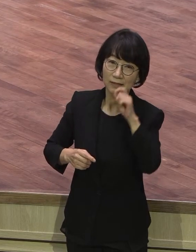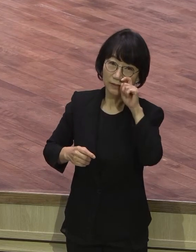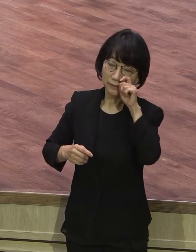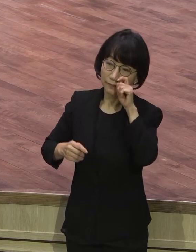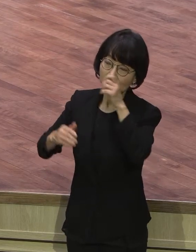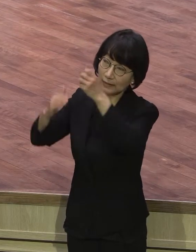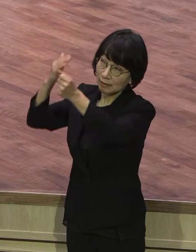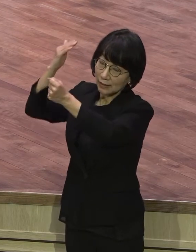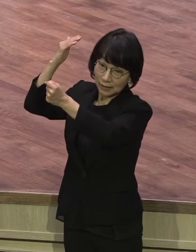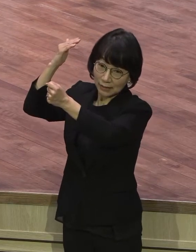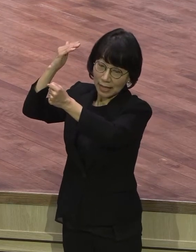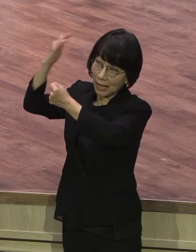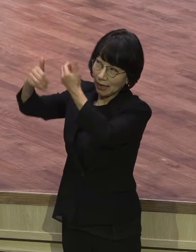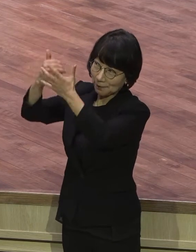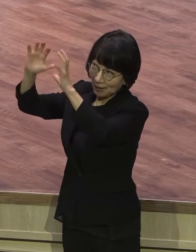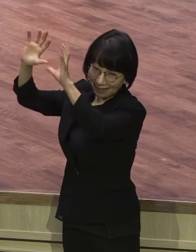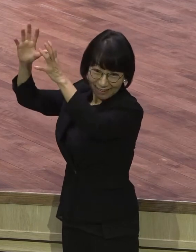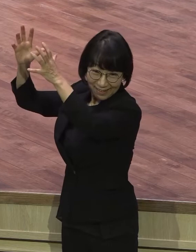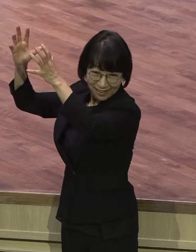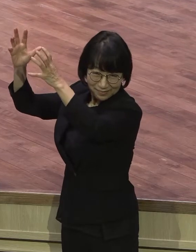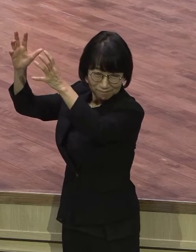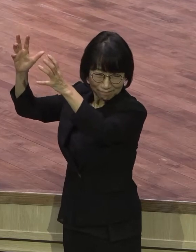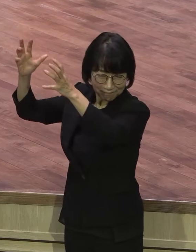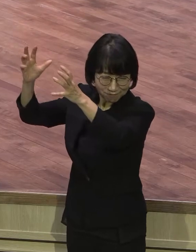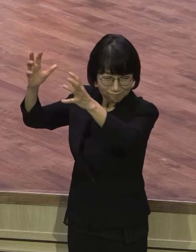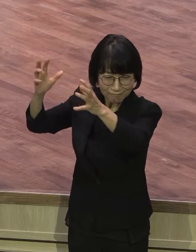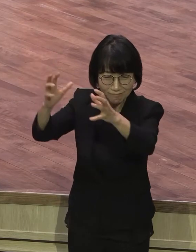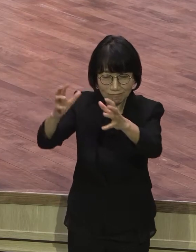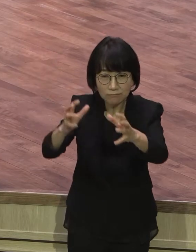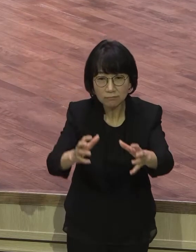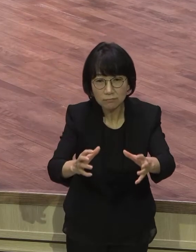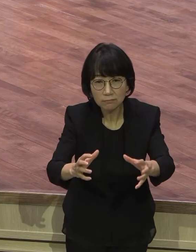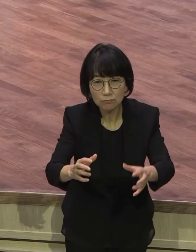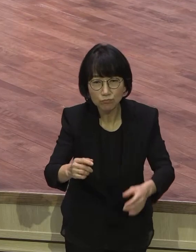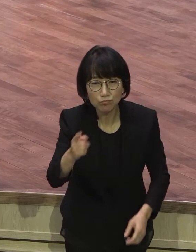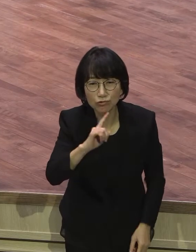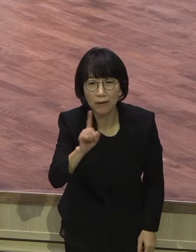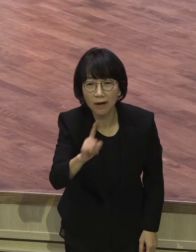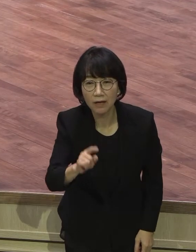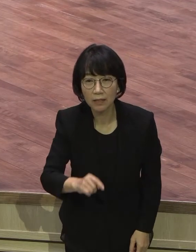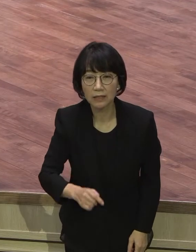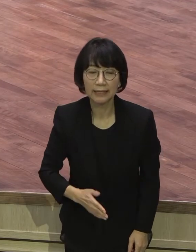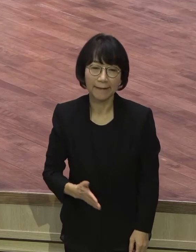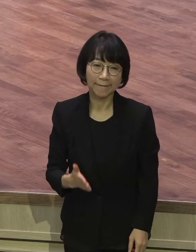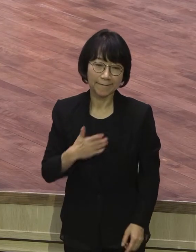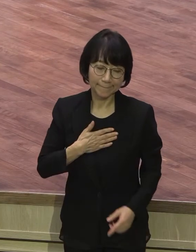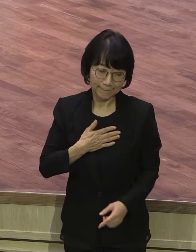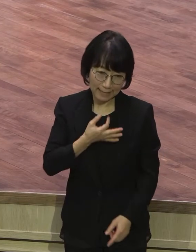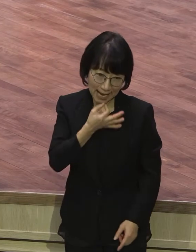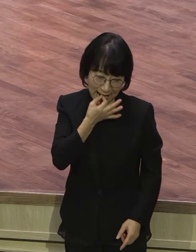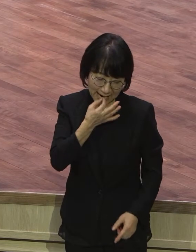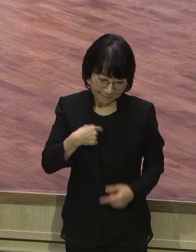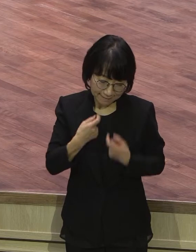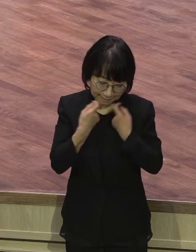해달라는 기도를 뒤집으면 내 나라가 끝나게 하옵소서라는 기도가 되는 겁니다.